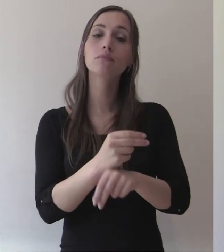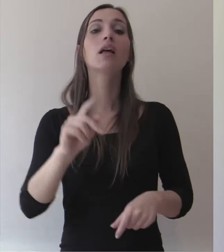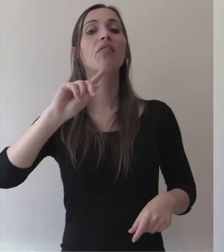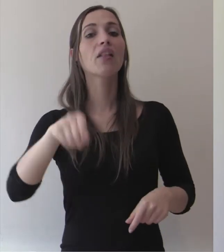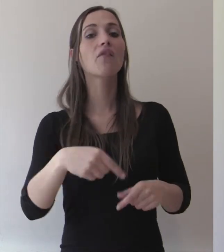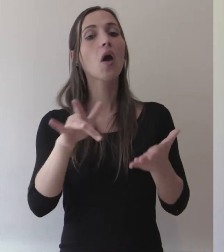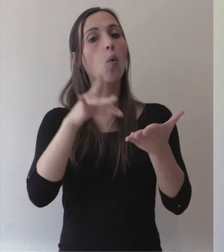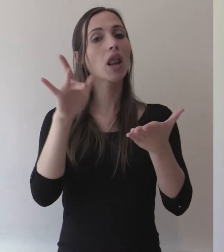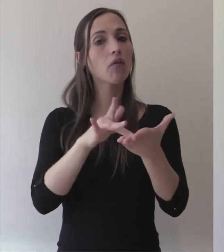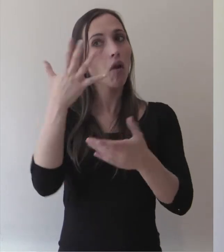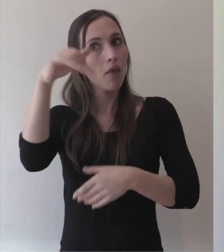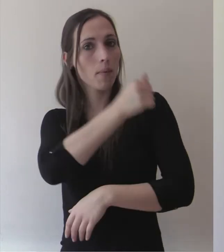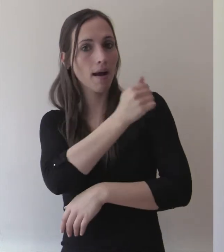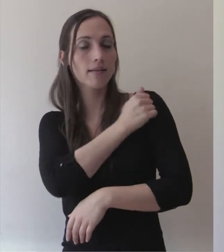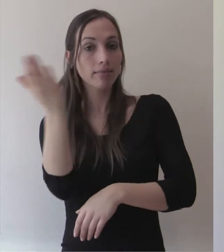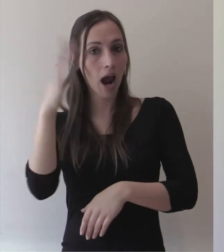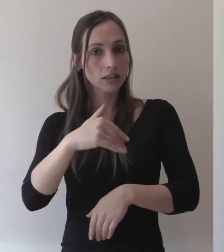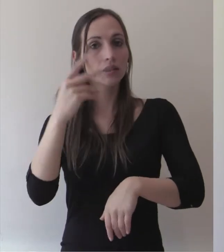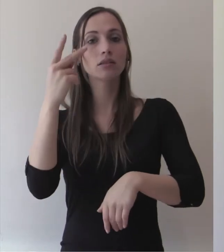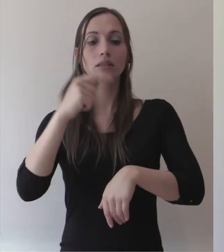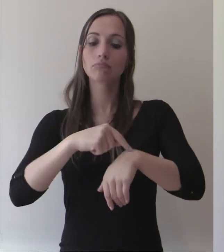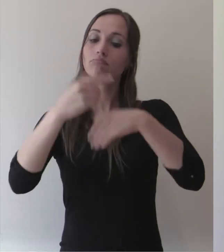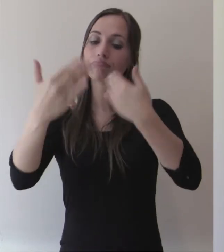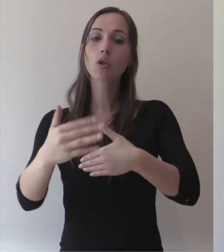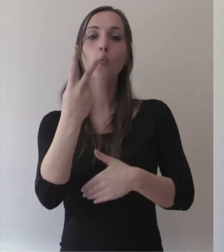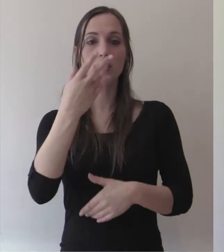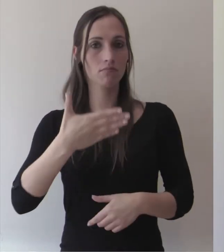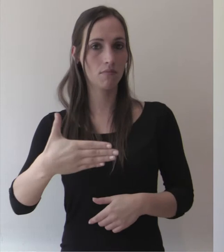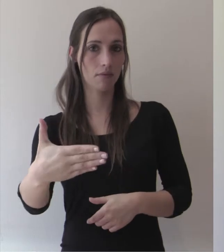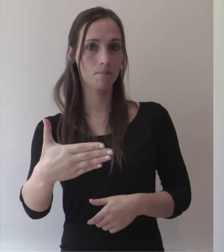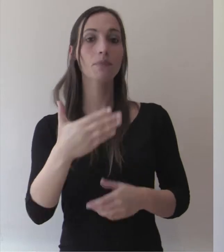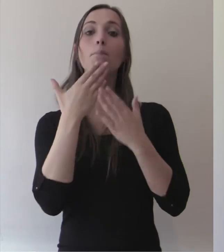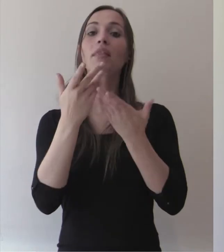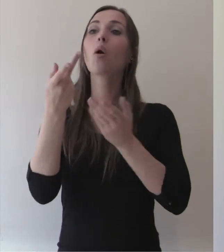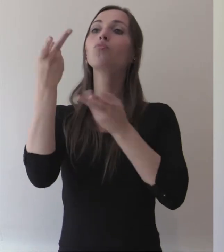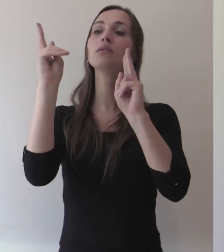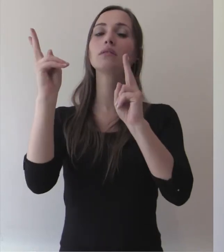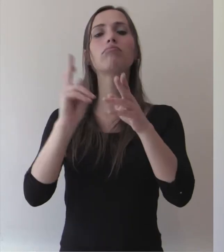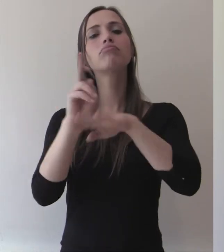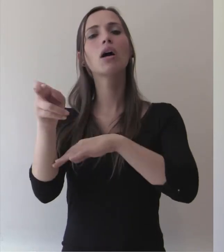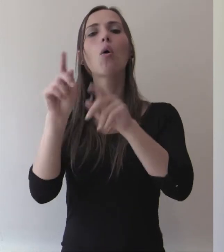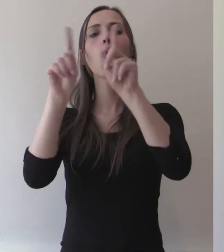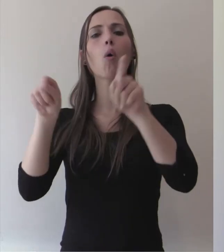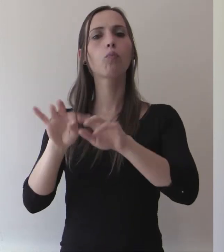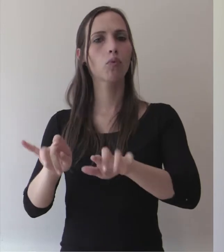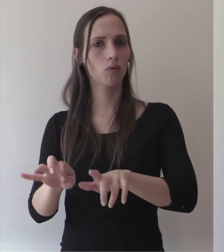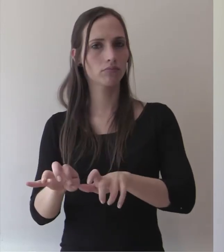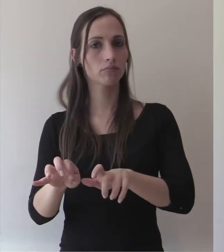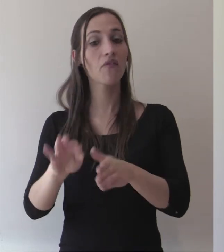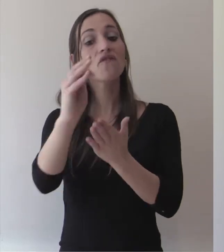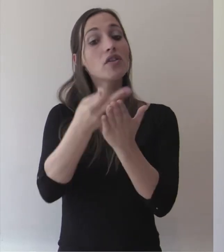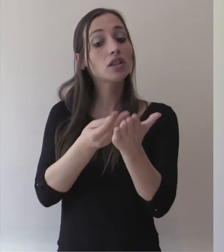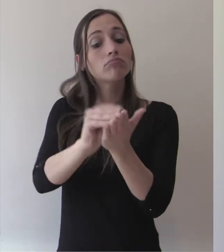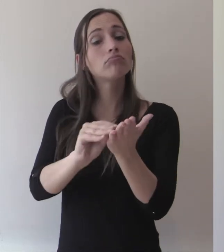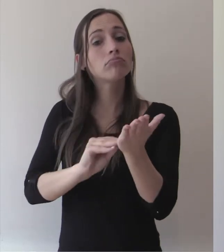Deves trazer o livro requisitado no prazo estipulado 2 semanas. Tens de pedir autorização para utilizar nos computadores, registando